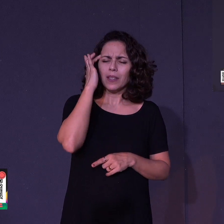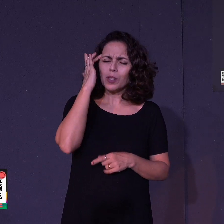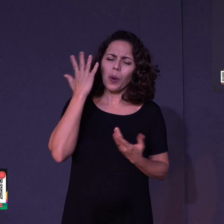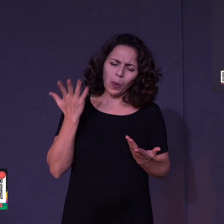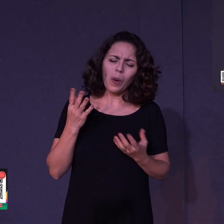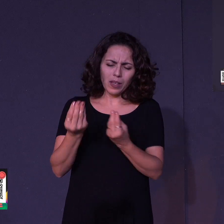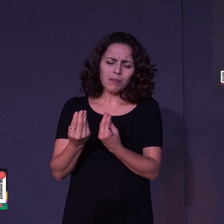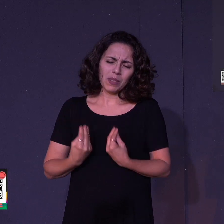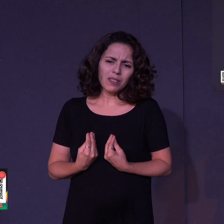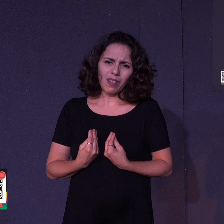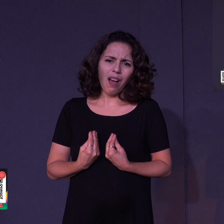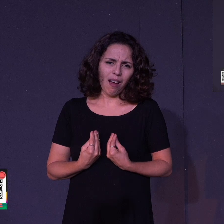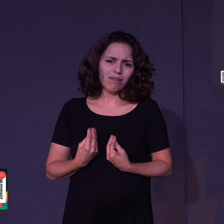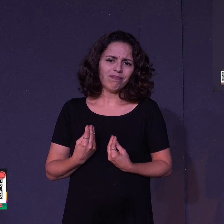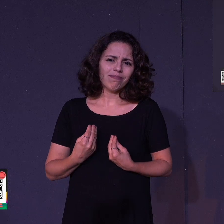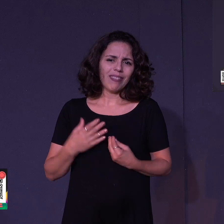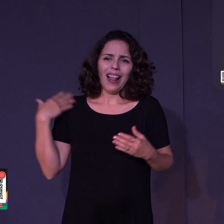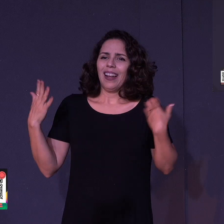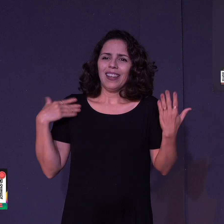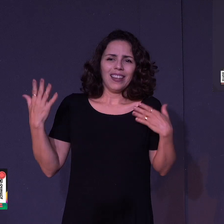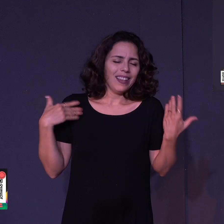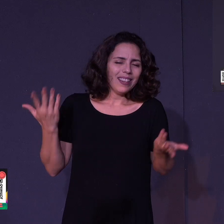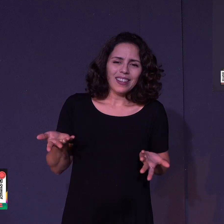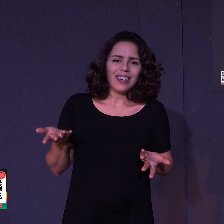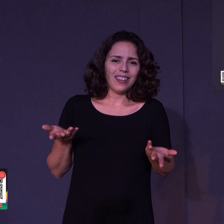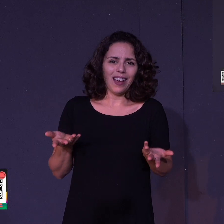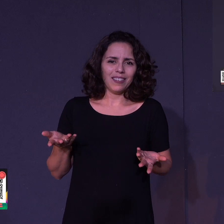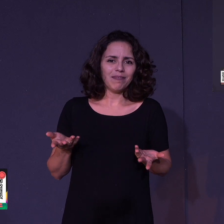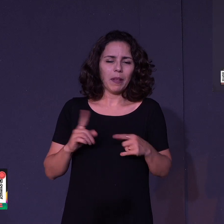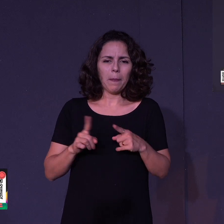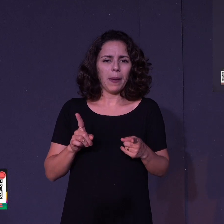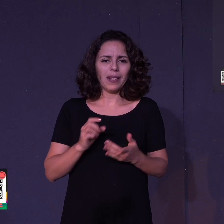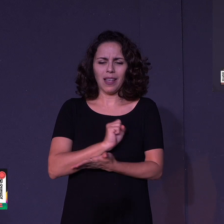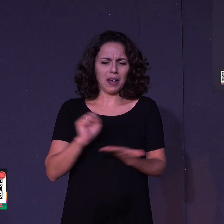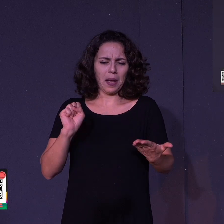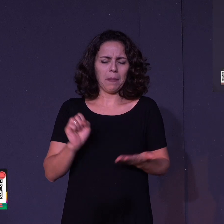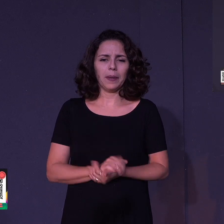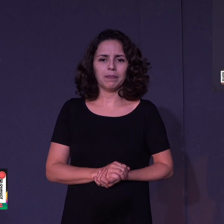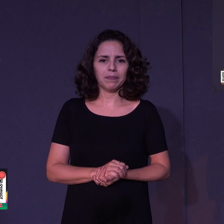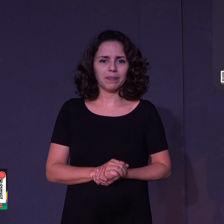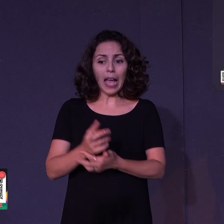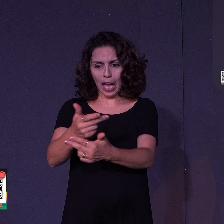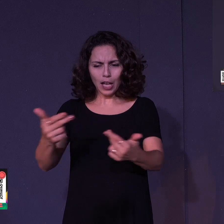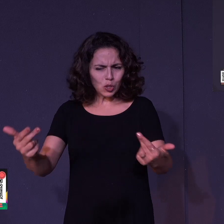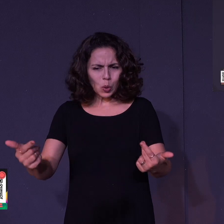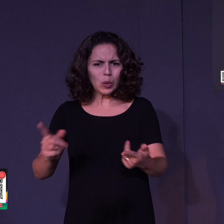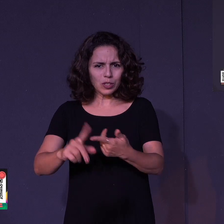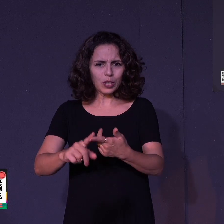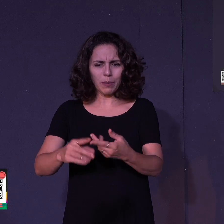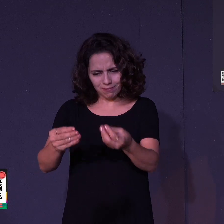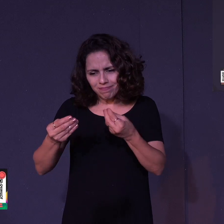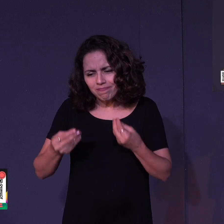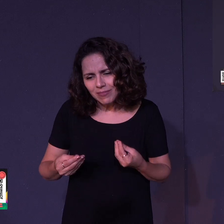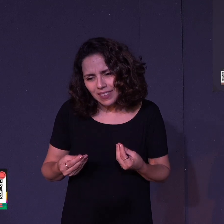nos proporcionam momentos de saciedade, mas somente Deus tem a paz que vai perdurar por toda a eternidade. Paz